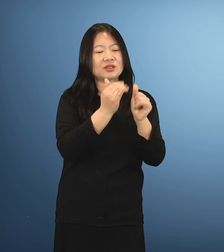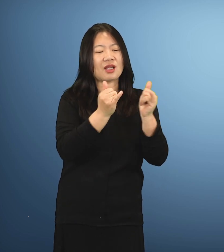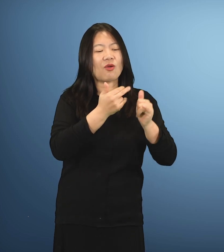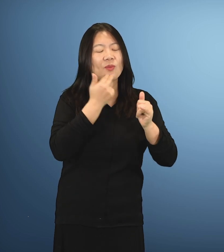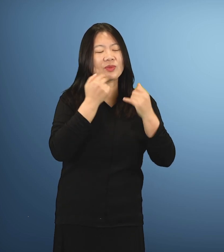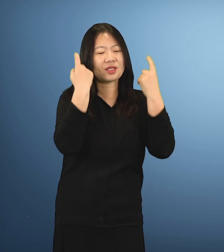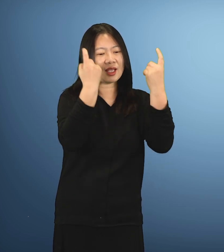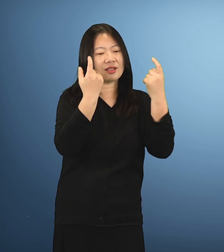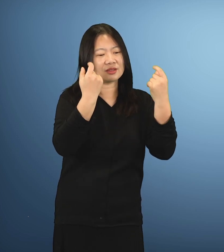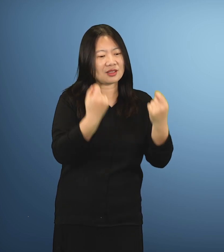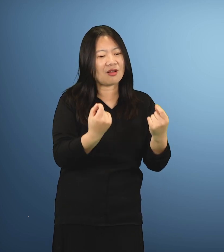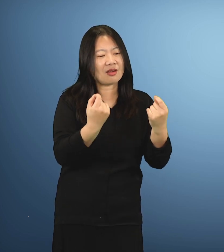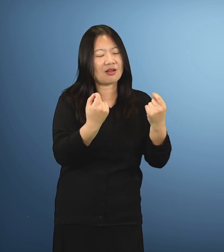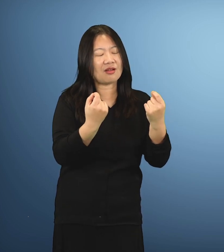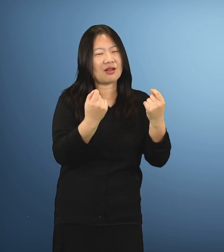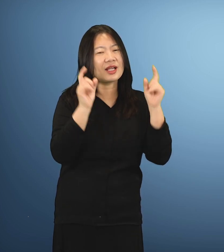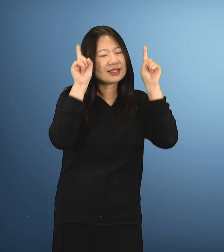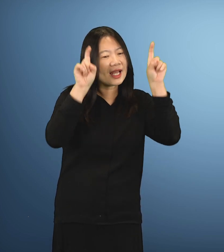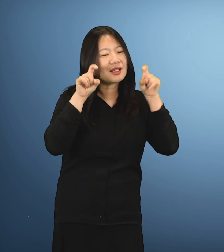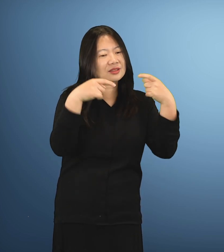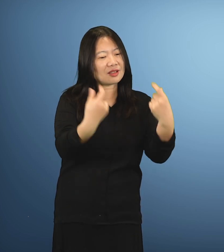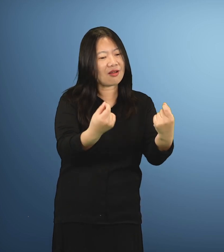같이 고생하며 기진함이라.